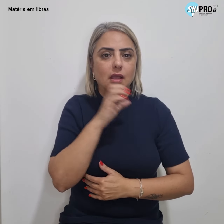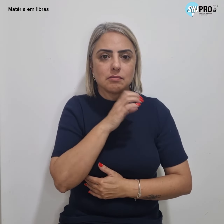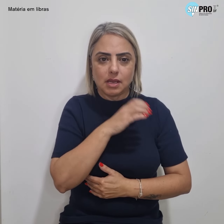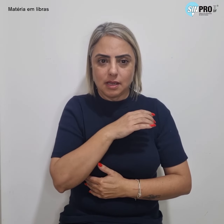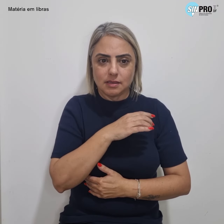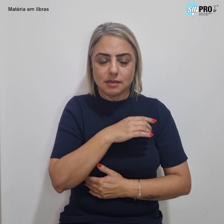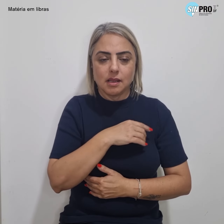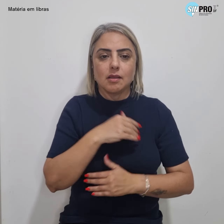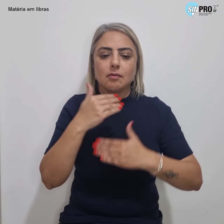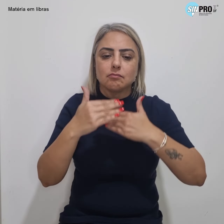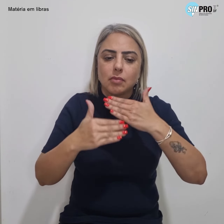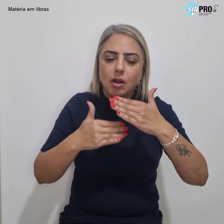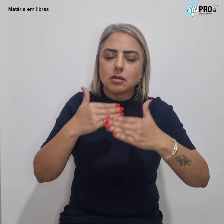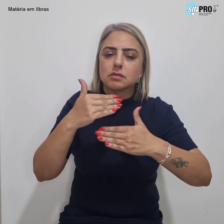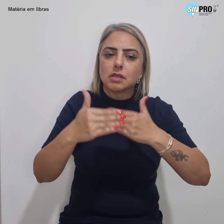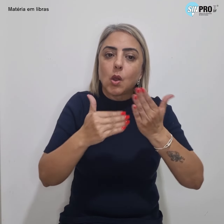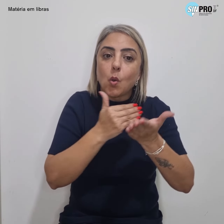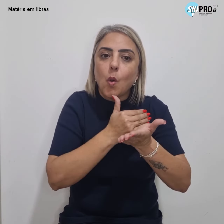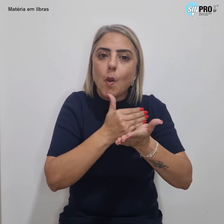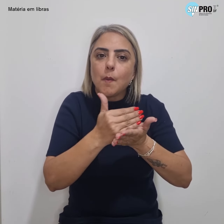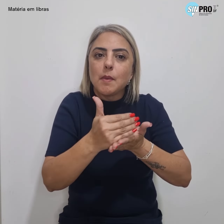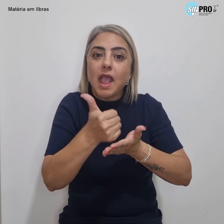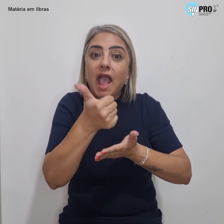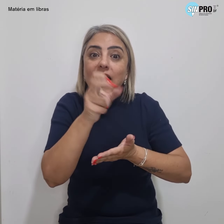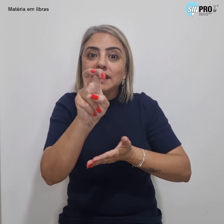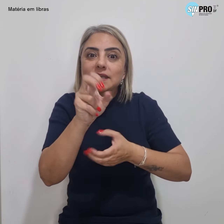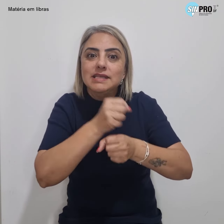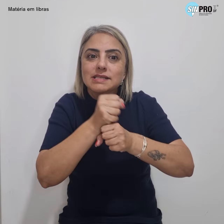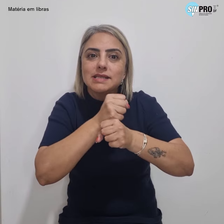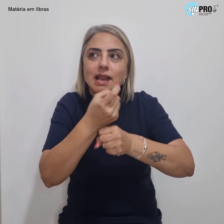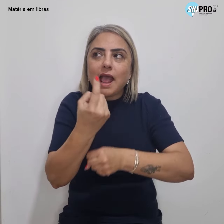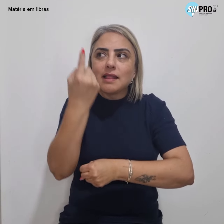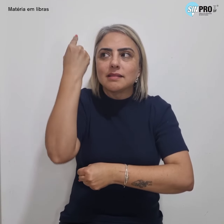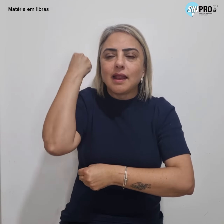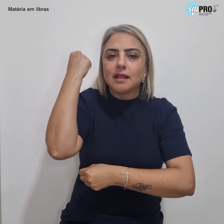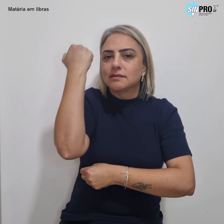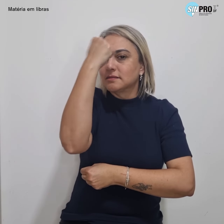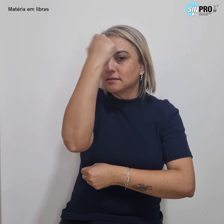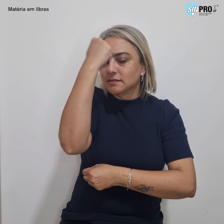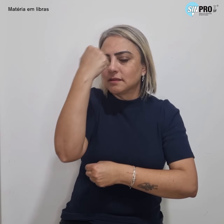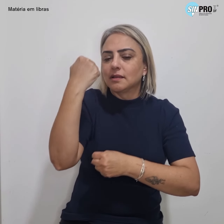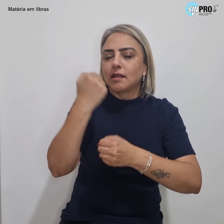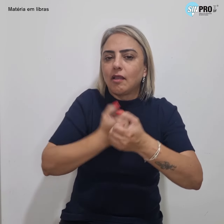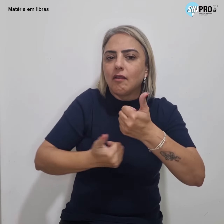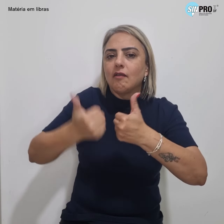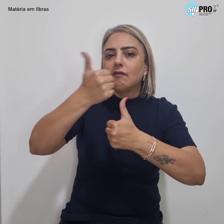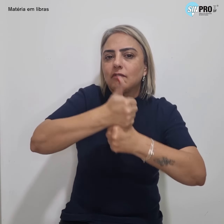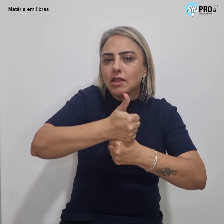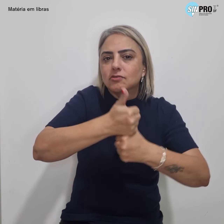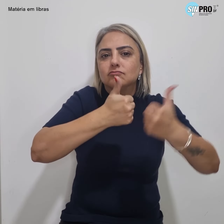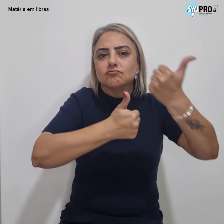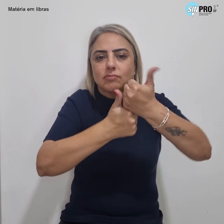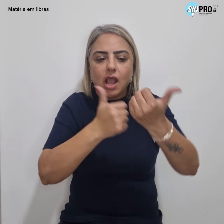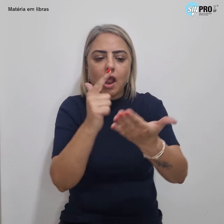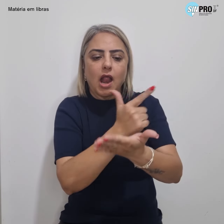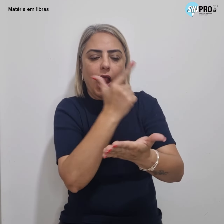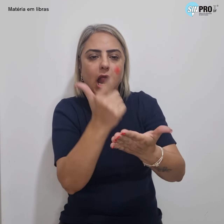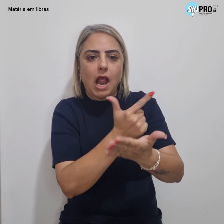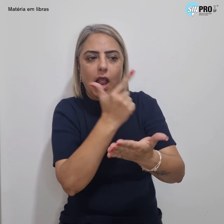Num processo que se iniciou há 15 anos, a Suécia vem substituindo os livros físicos didáticos